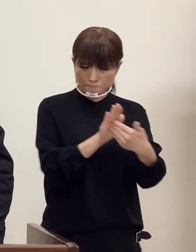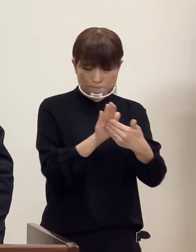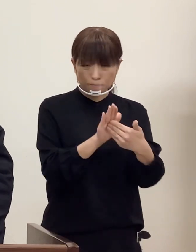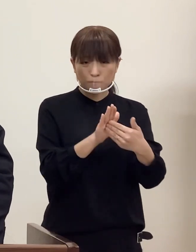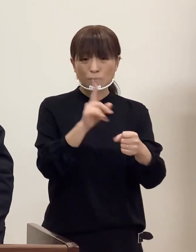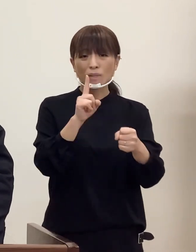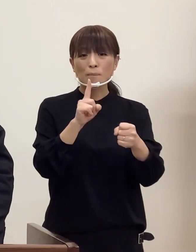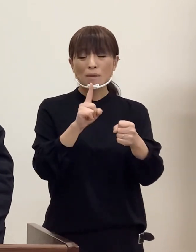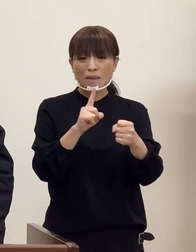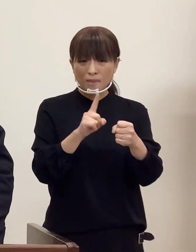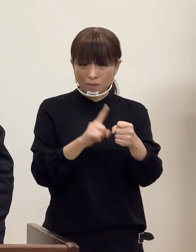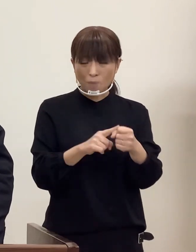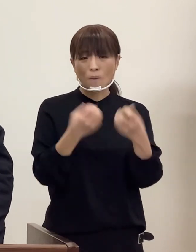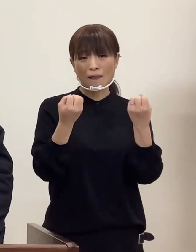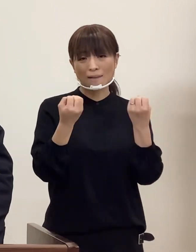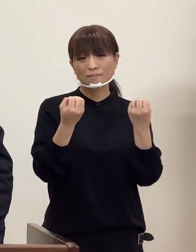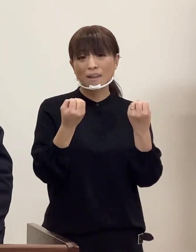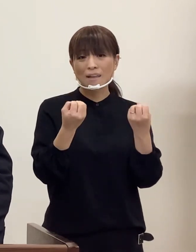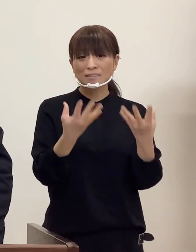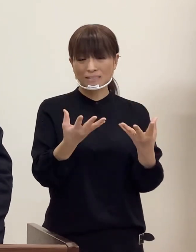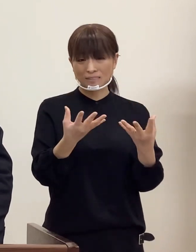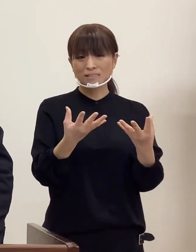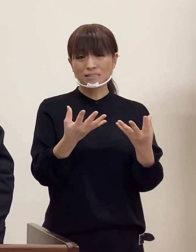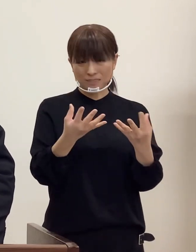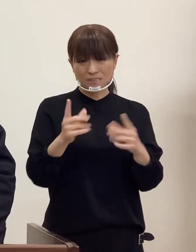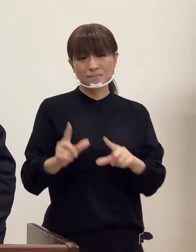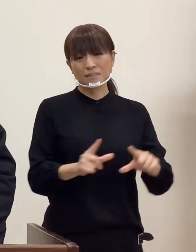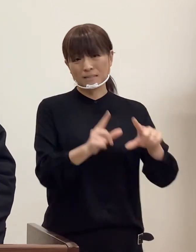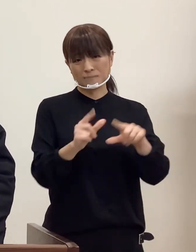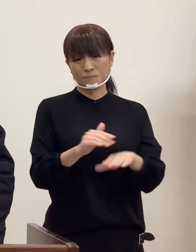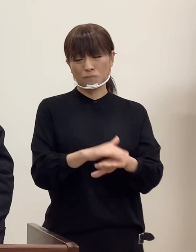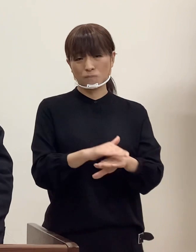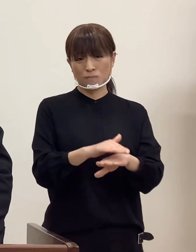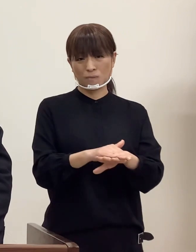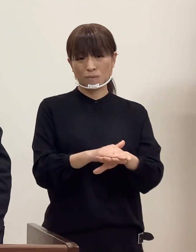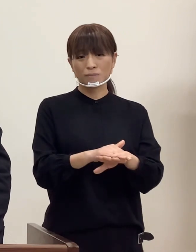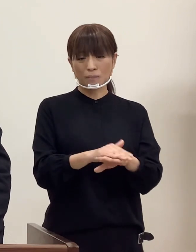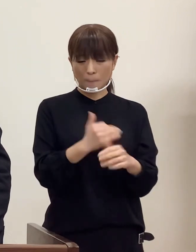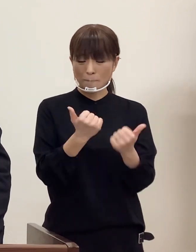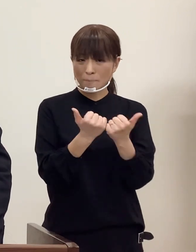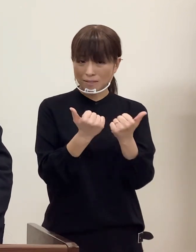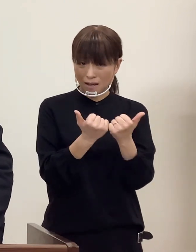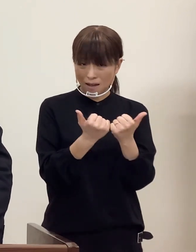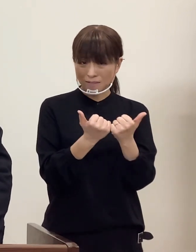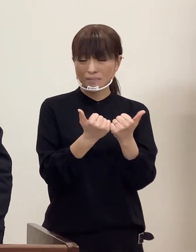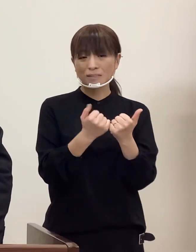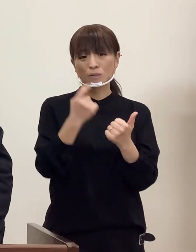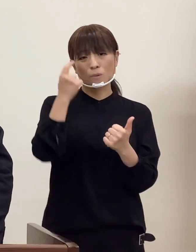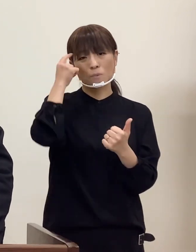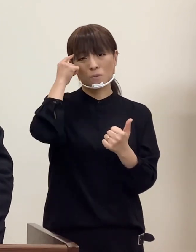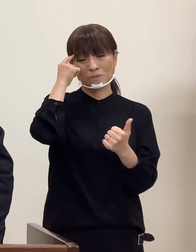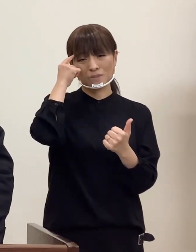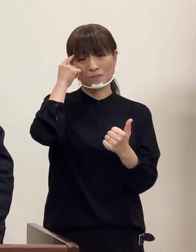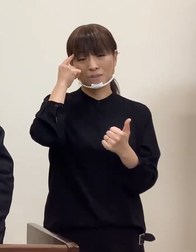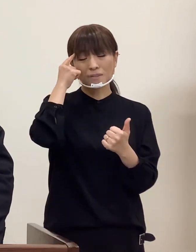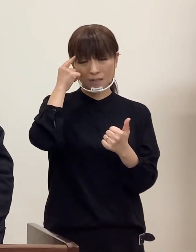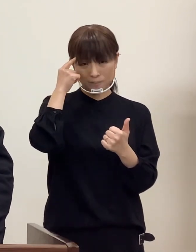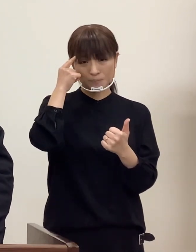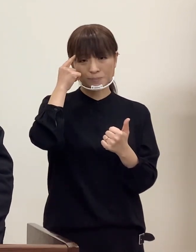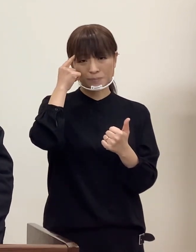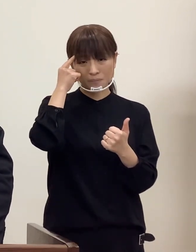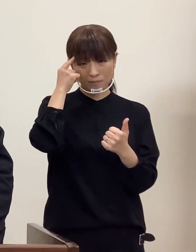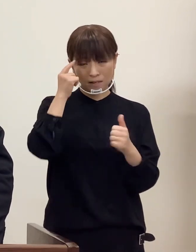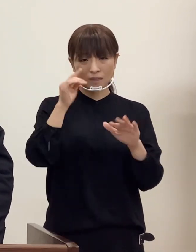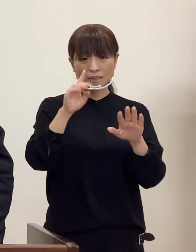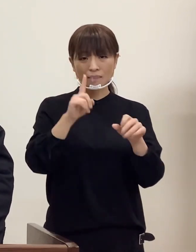ための新しいナショナルミニマムとマナーと思って、この暮